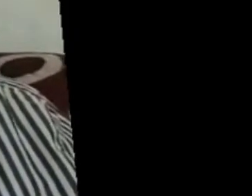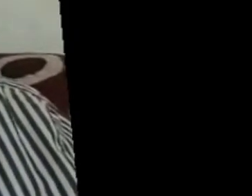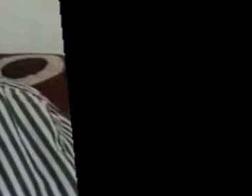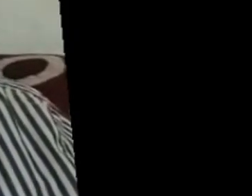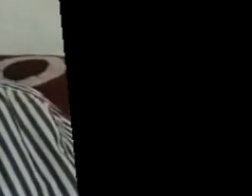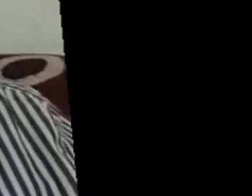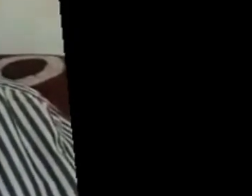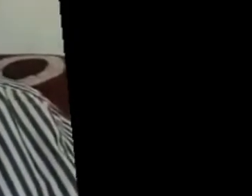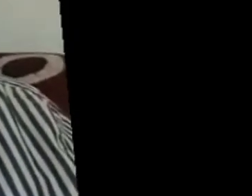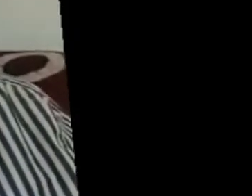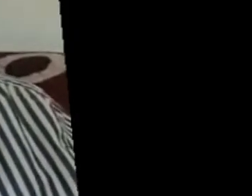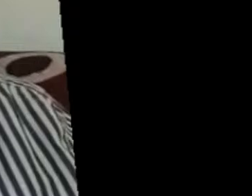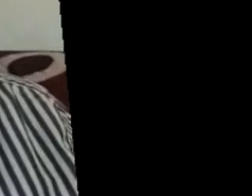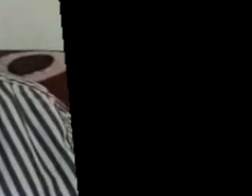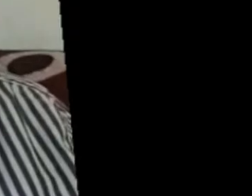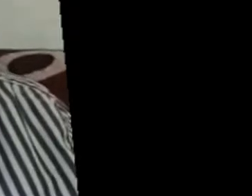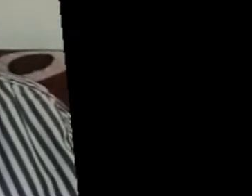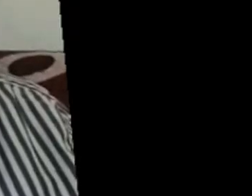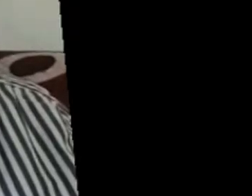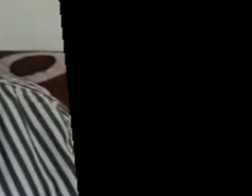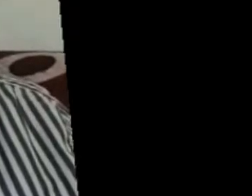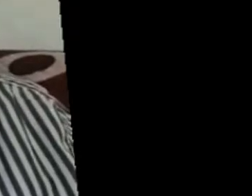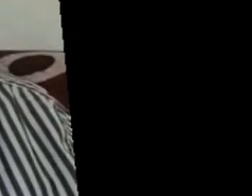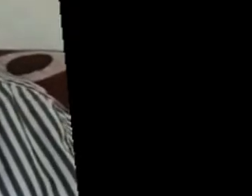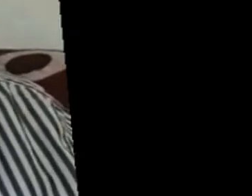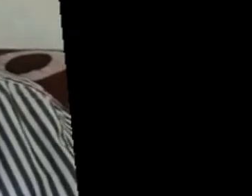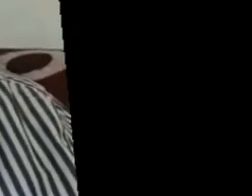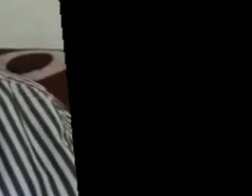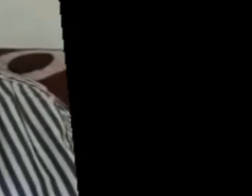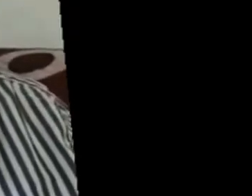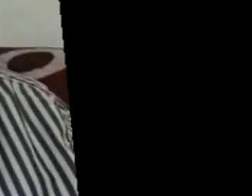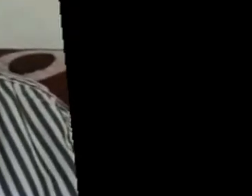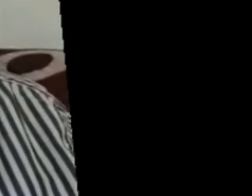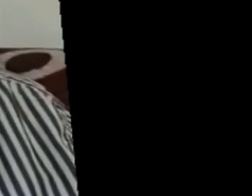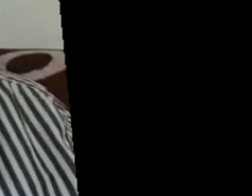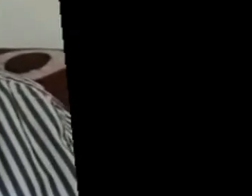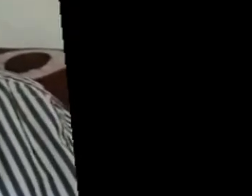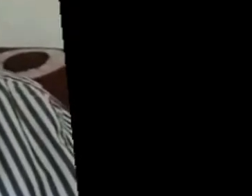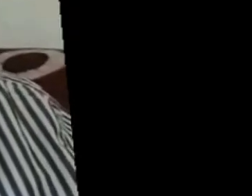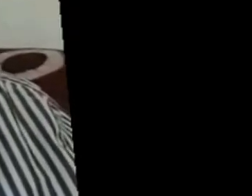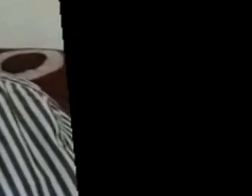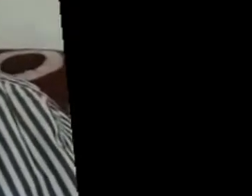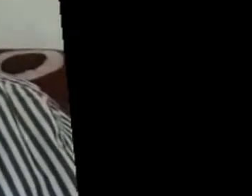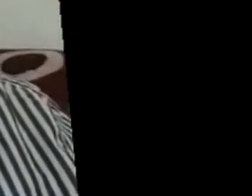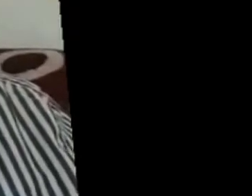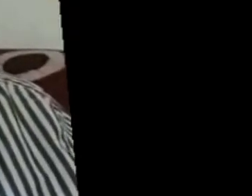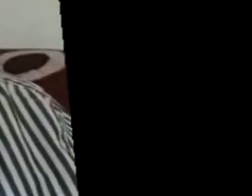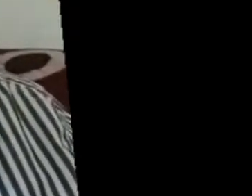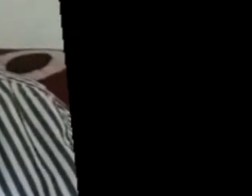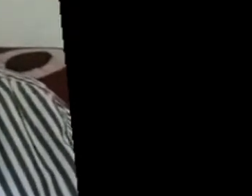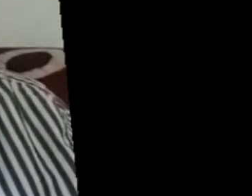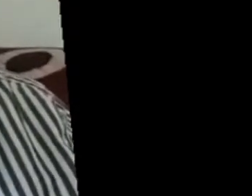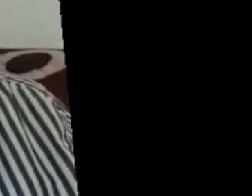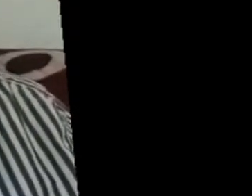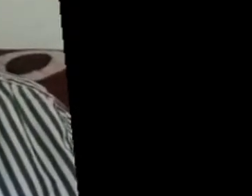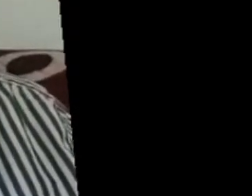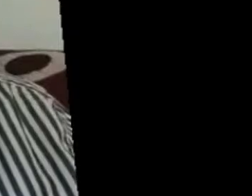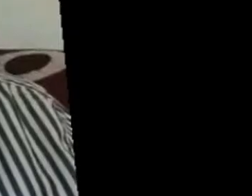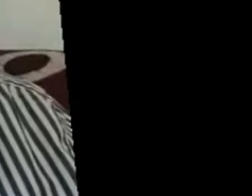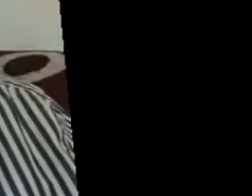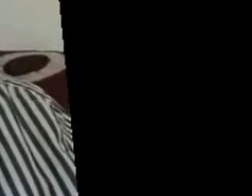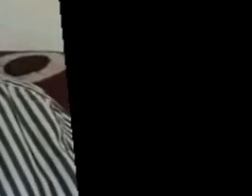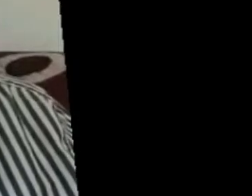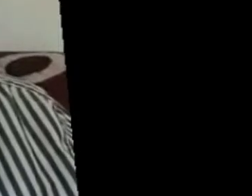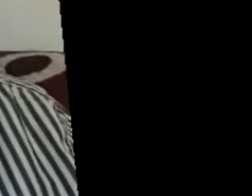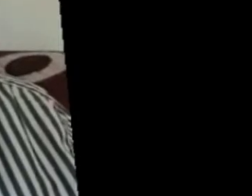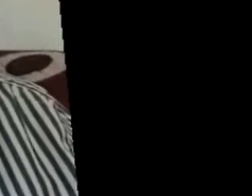é um grande professor, nem só para nossos filhos, mas também para nós. Porque o que eu aprendo lá, me ajuda a